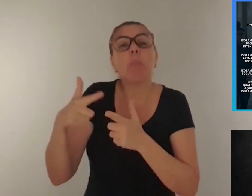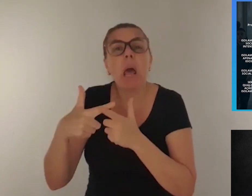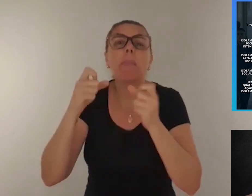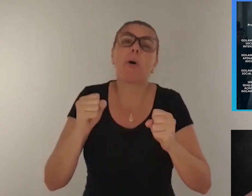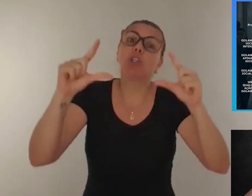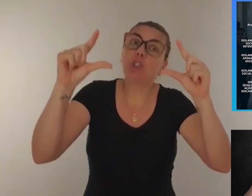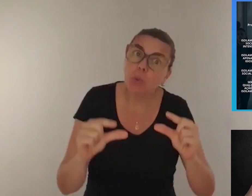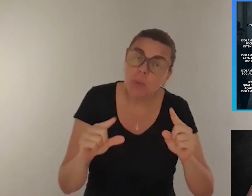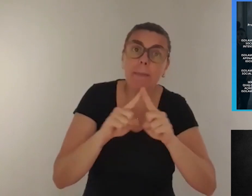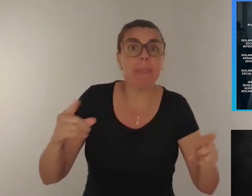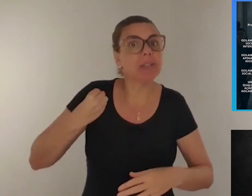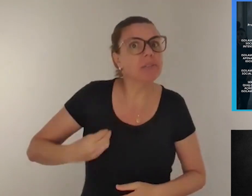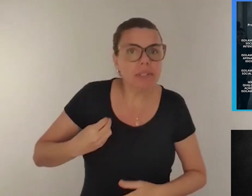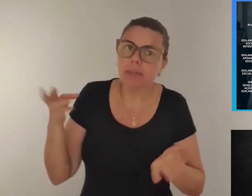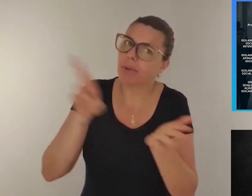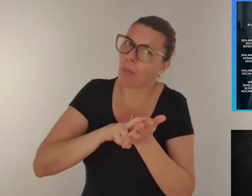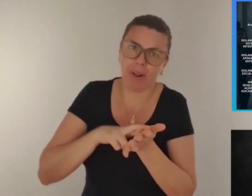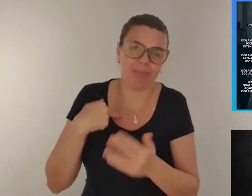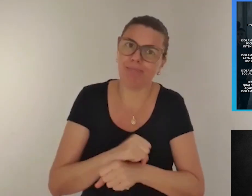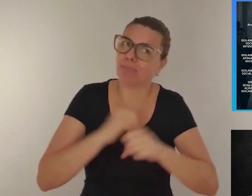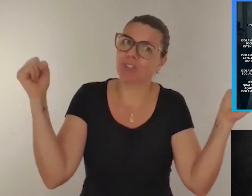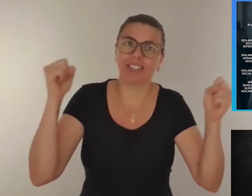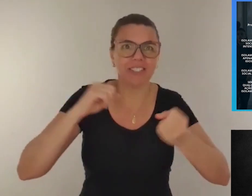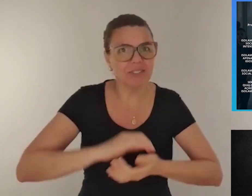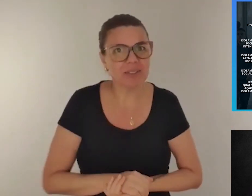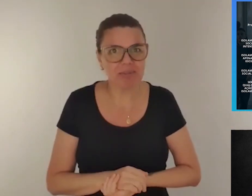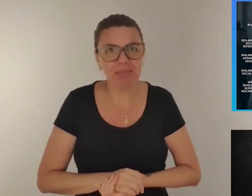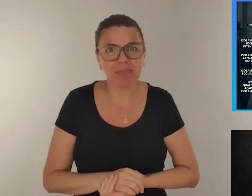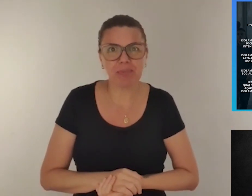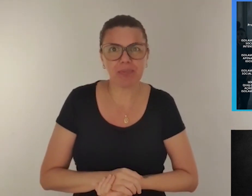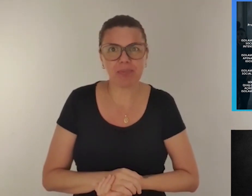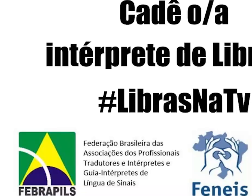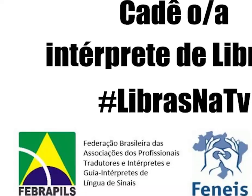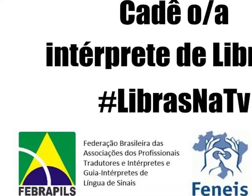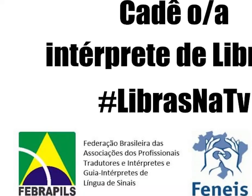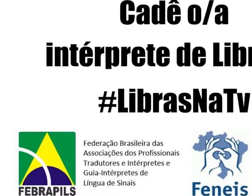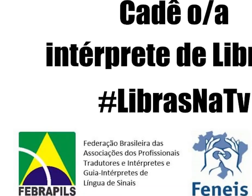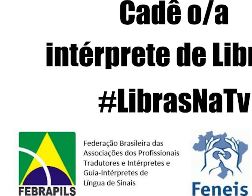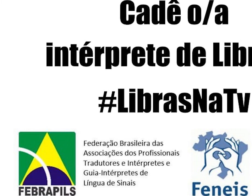revistos, os danos podem ser minimizados, mas vidas são irrecuperáveis.